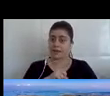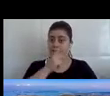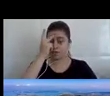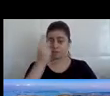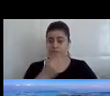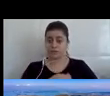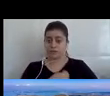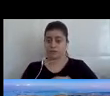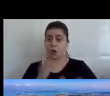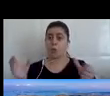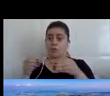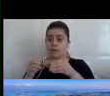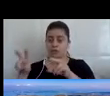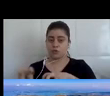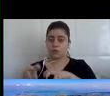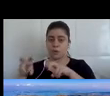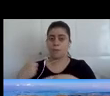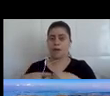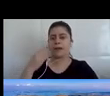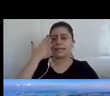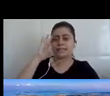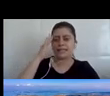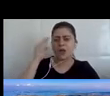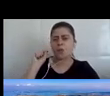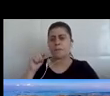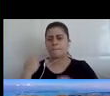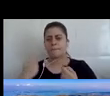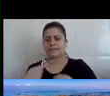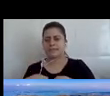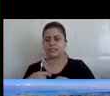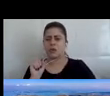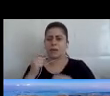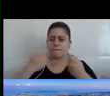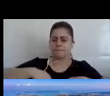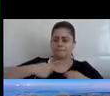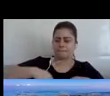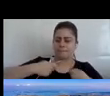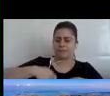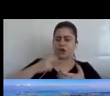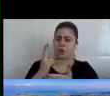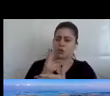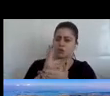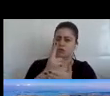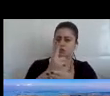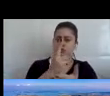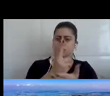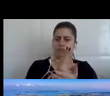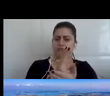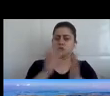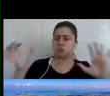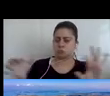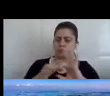dessas comunidades rurais, para entender qual que é a demanda, qual que é a necessidade desse contínuo com a